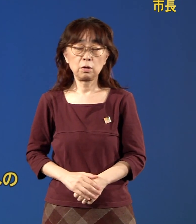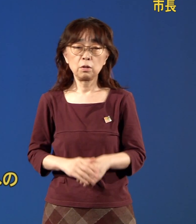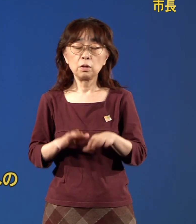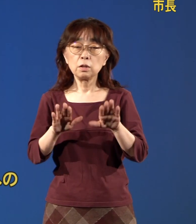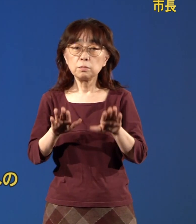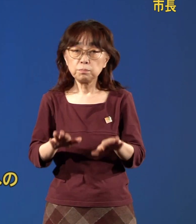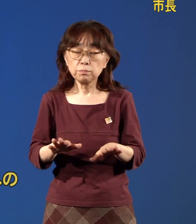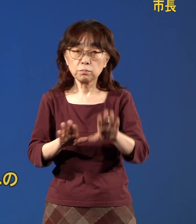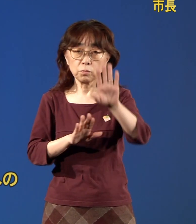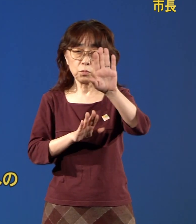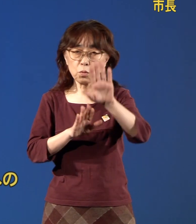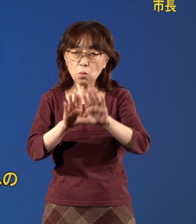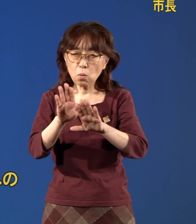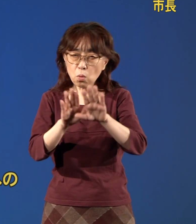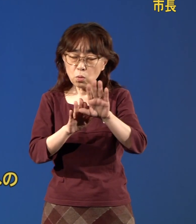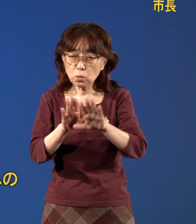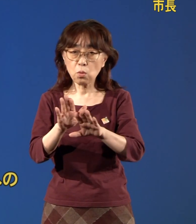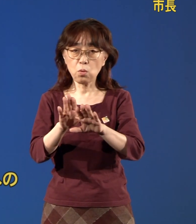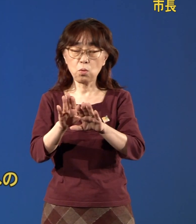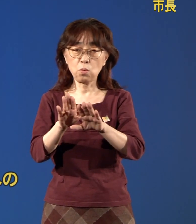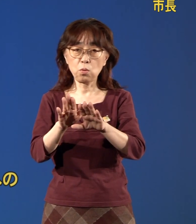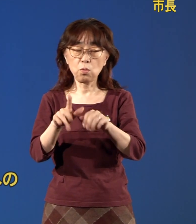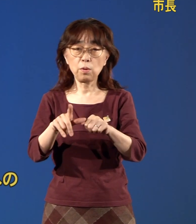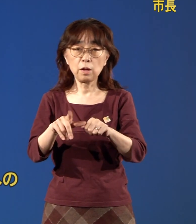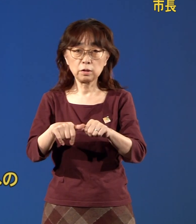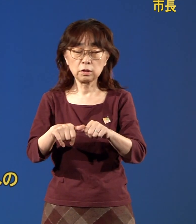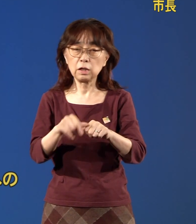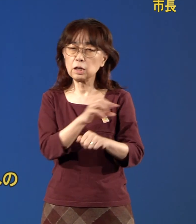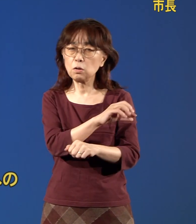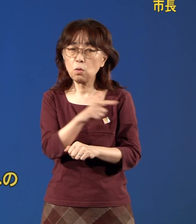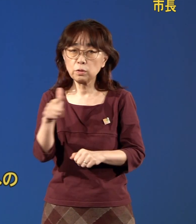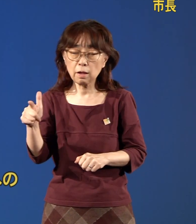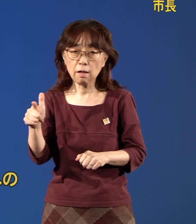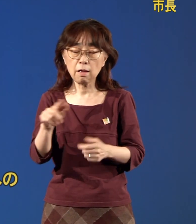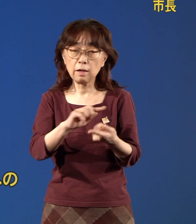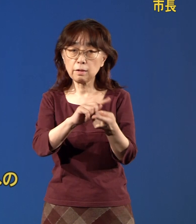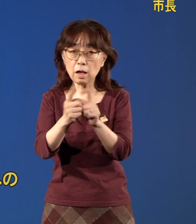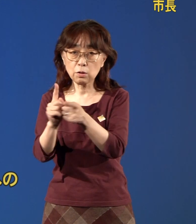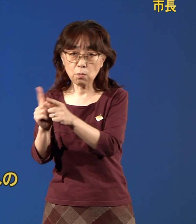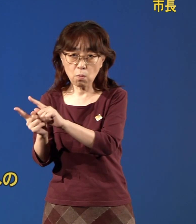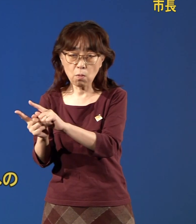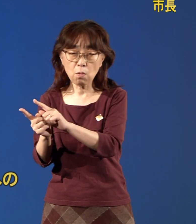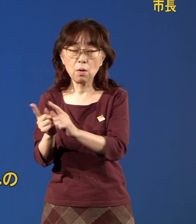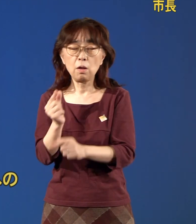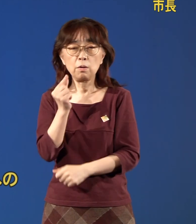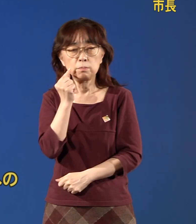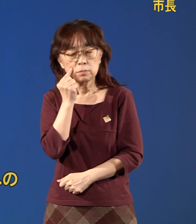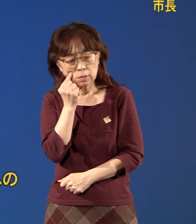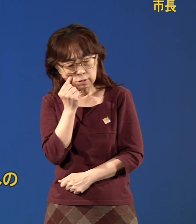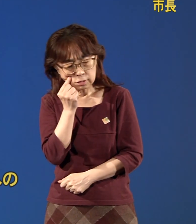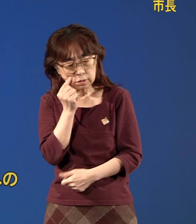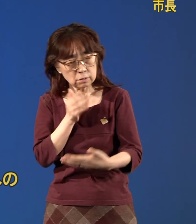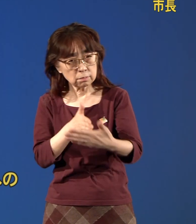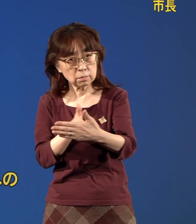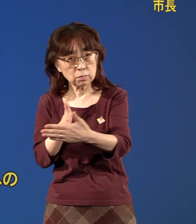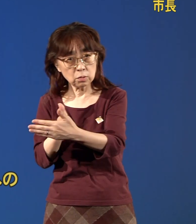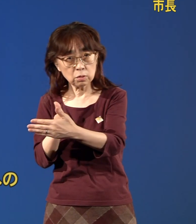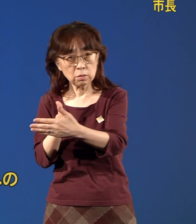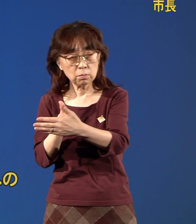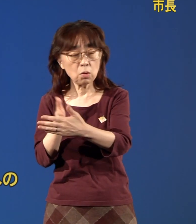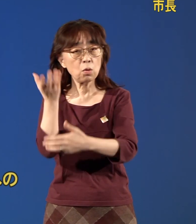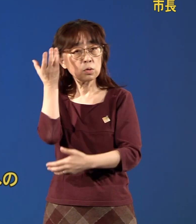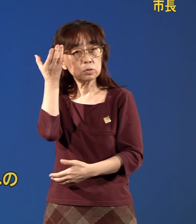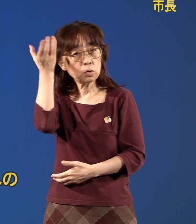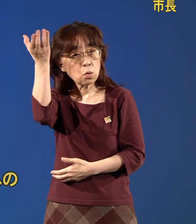況であってもですね、いろいろな対応がつかなくなるということも想定をしておかなければいけ